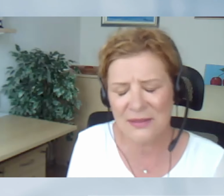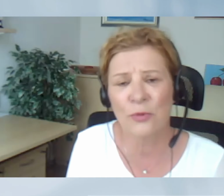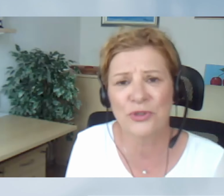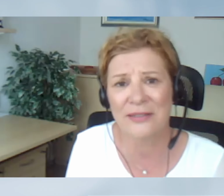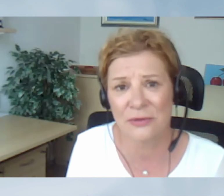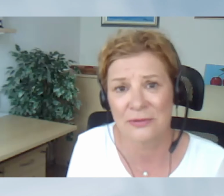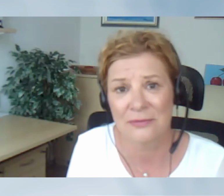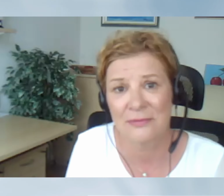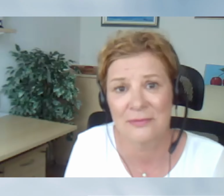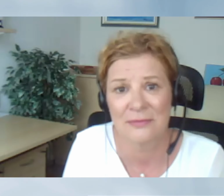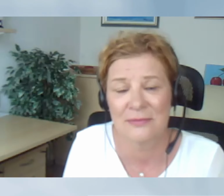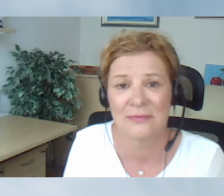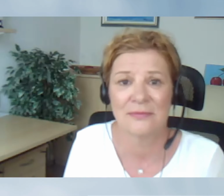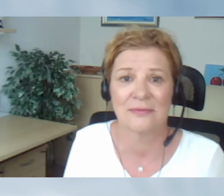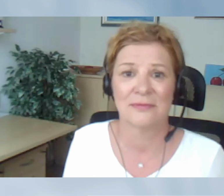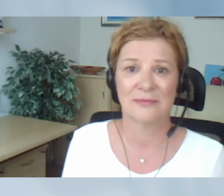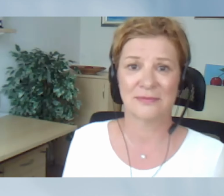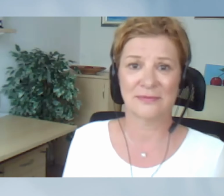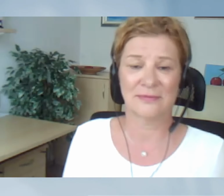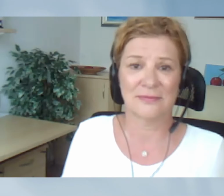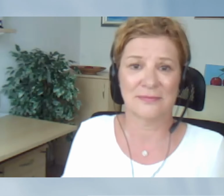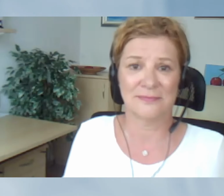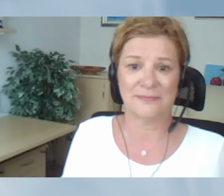in katere občasno?